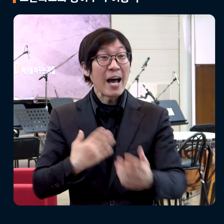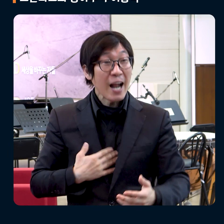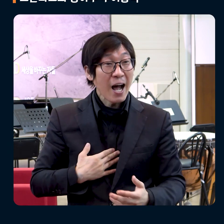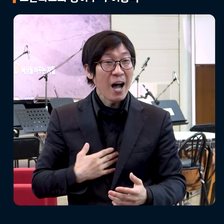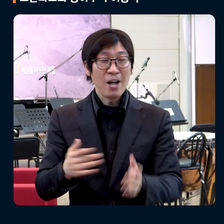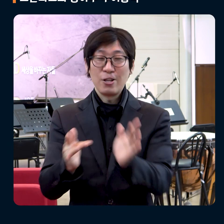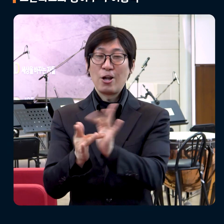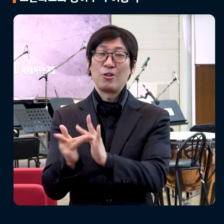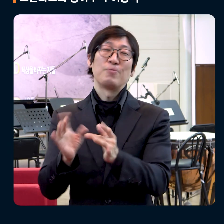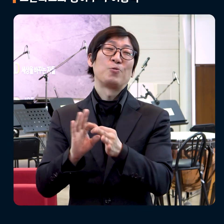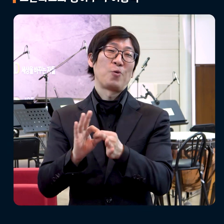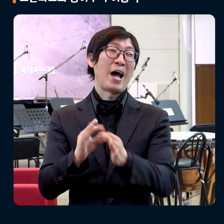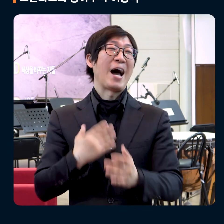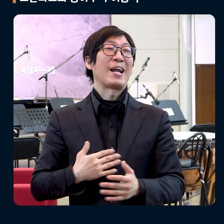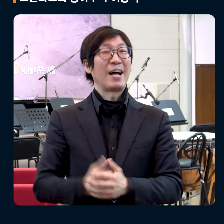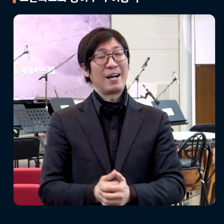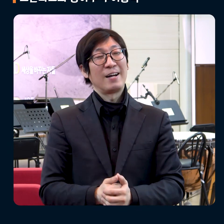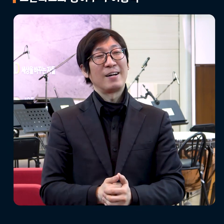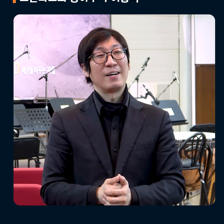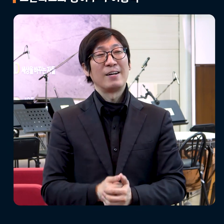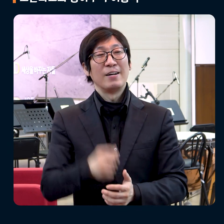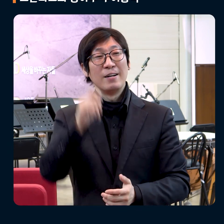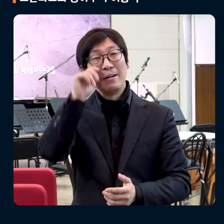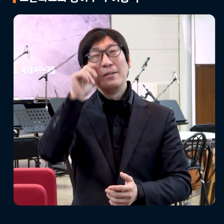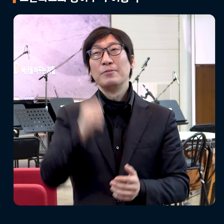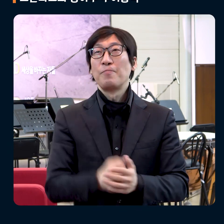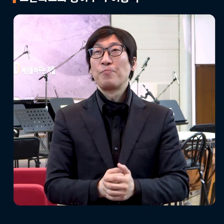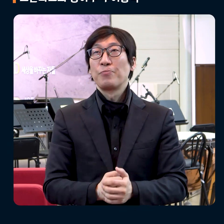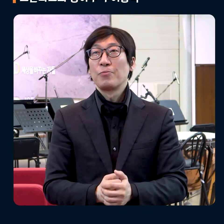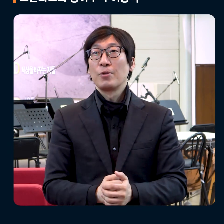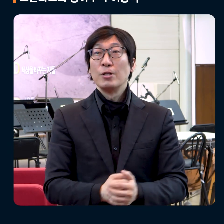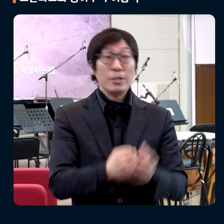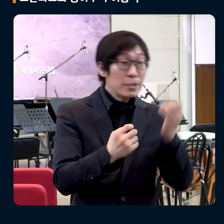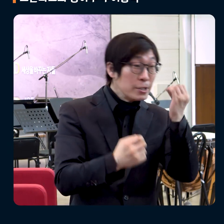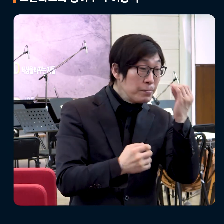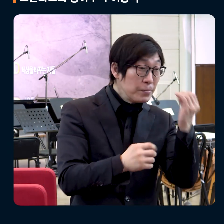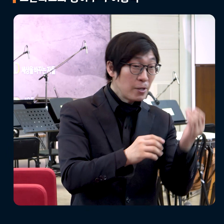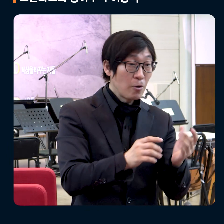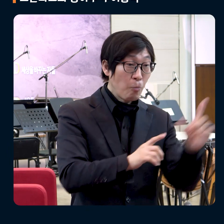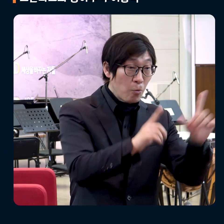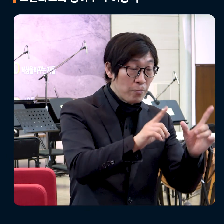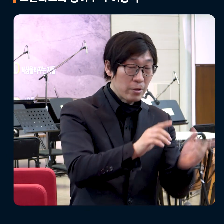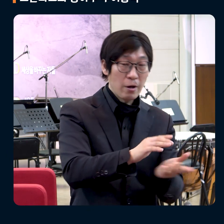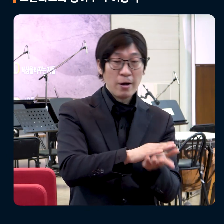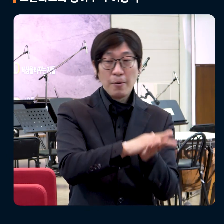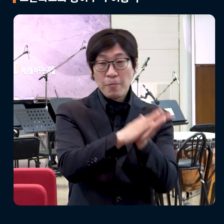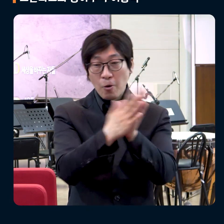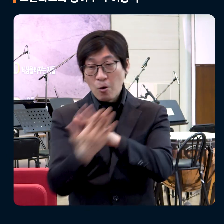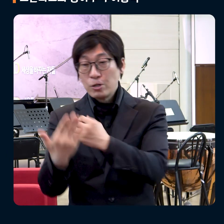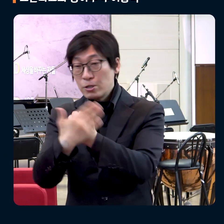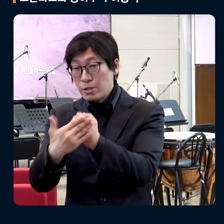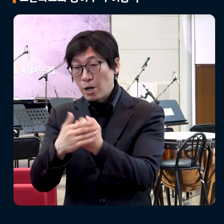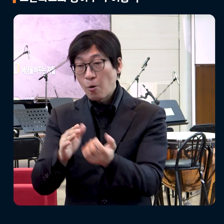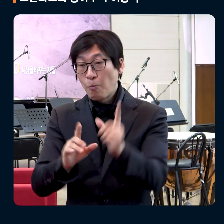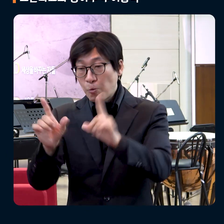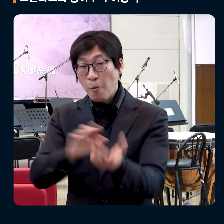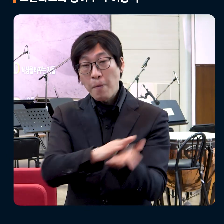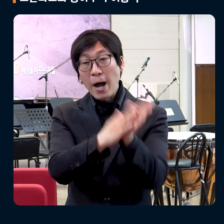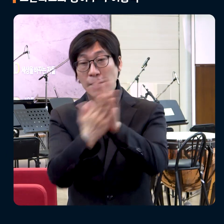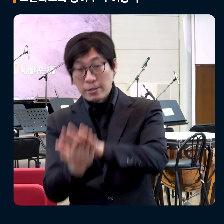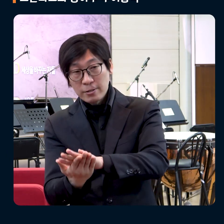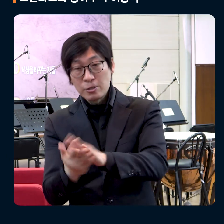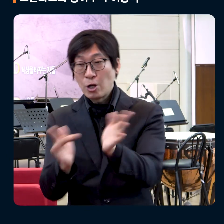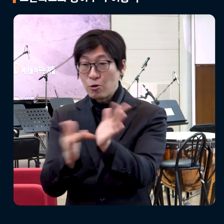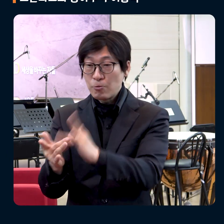찾는 겁니다. 이 본문을 살펴본 본문을 보니까 그렇게 신비가 은혜가 된 이유, 진짜 예수님에서 목숨 바칠